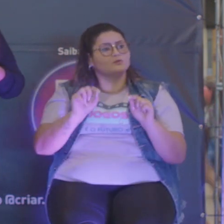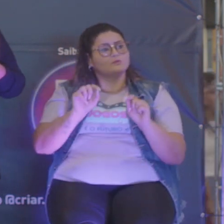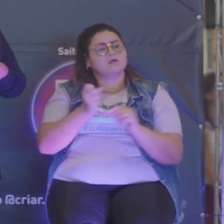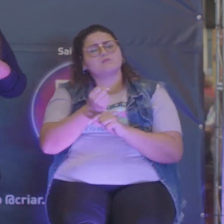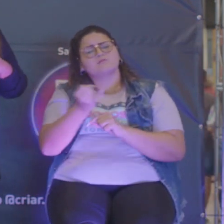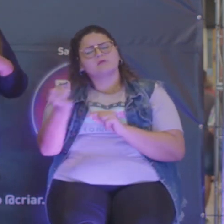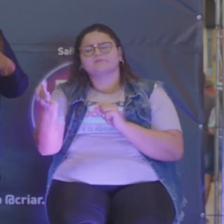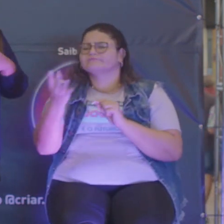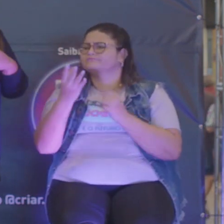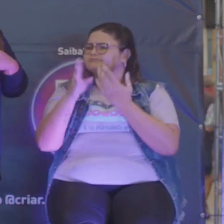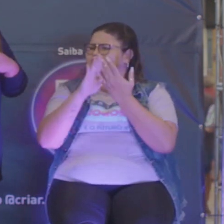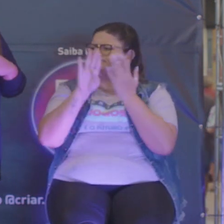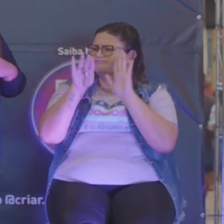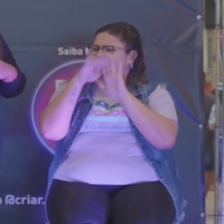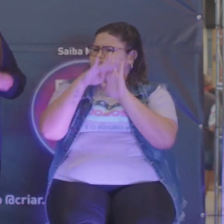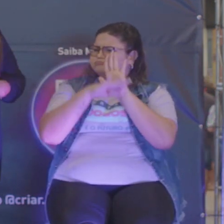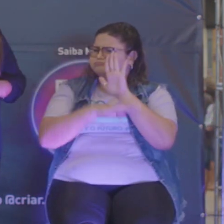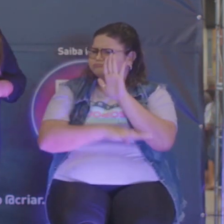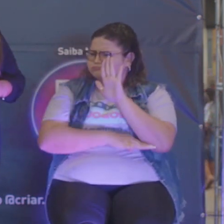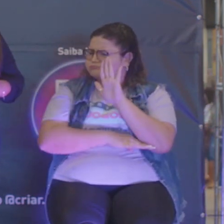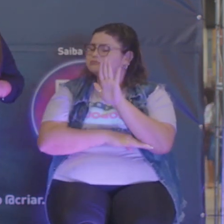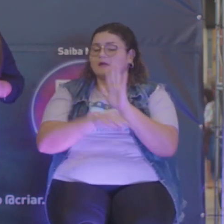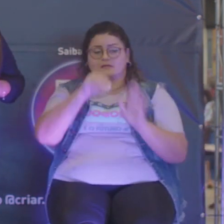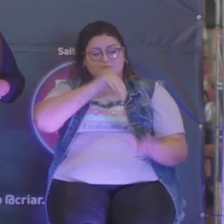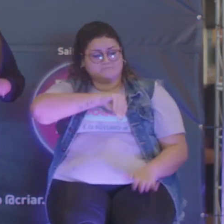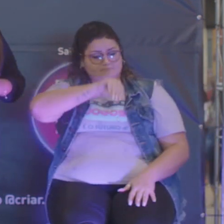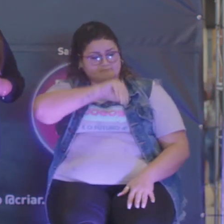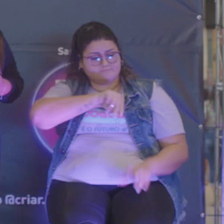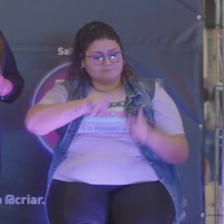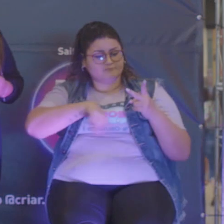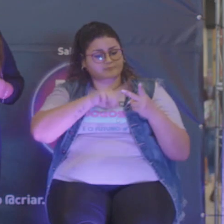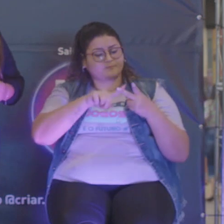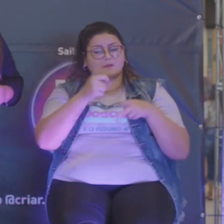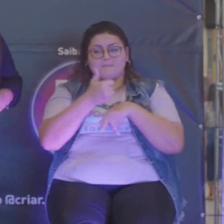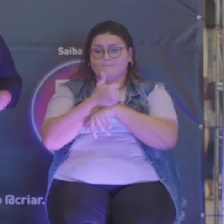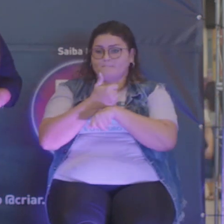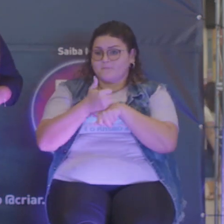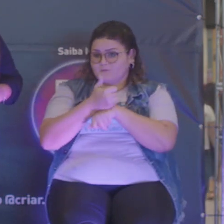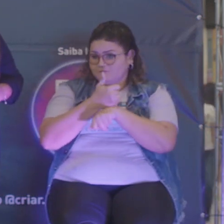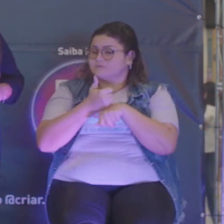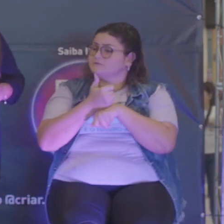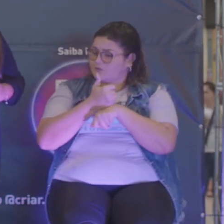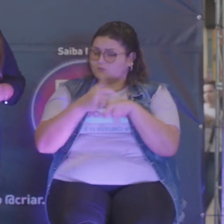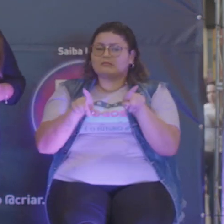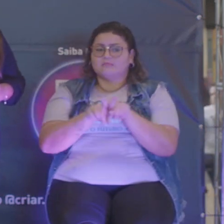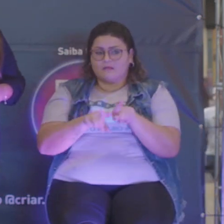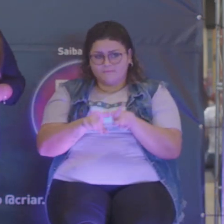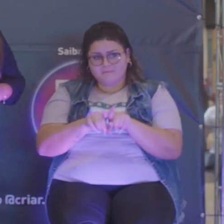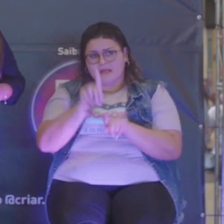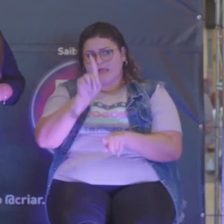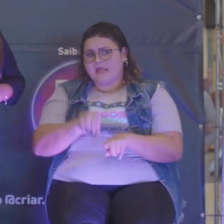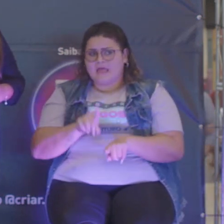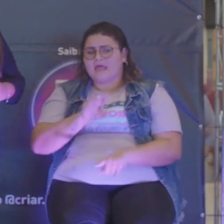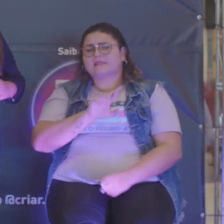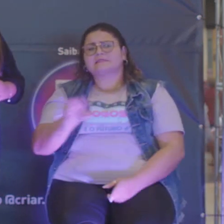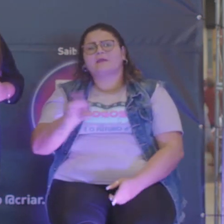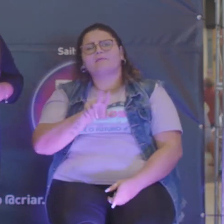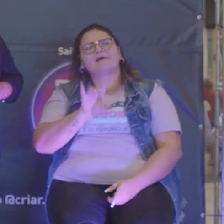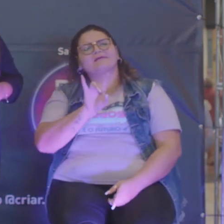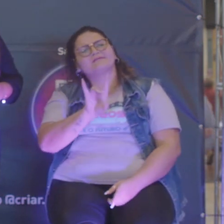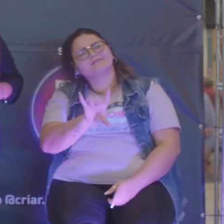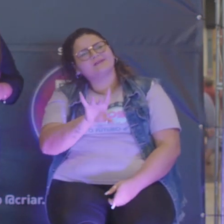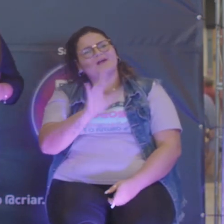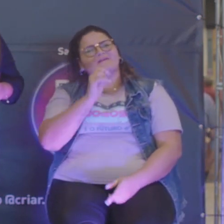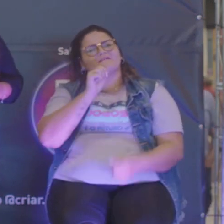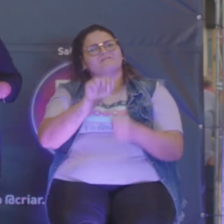inúmeros benefícios. Primeiro, remuneração. Segundo, é a profissão, né, também. Então, não é mais algo que ele vai